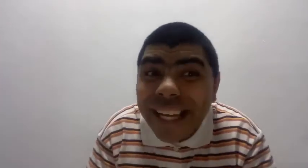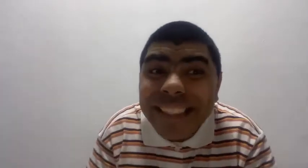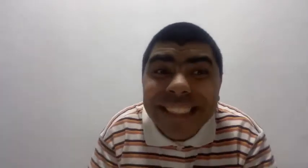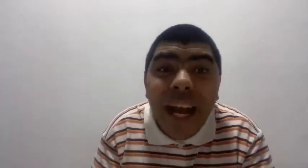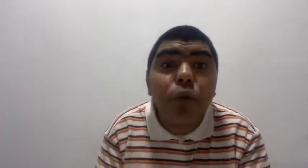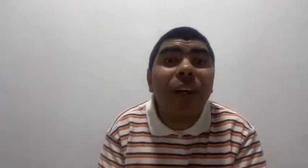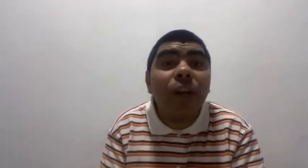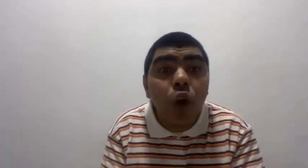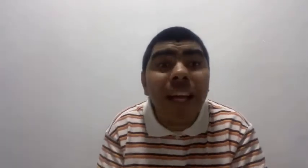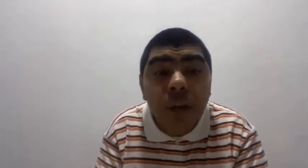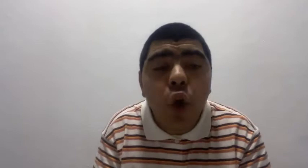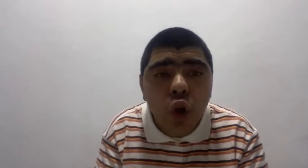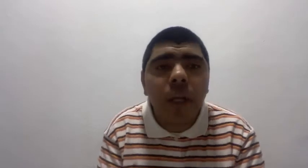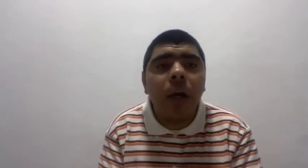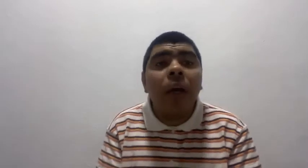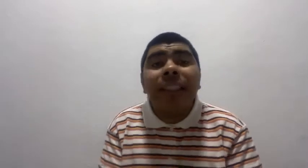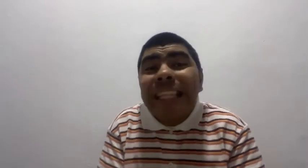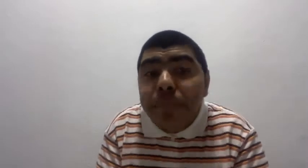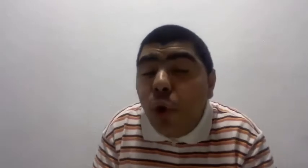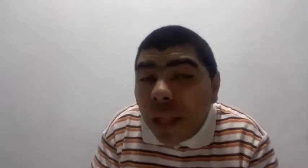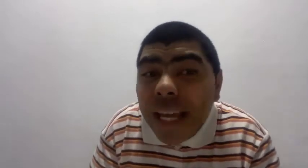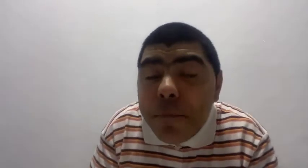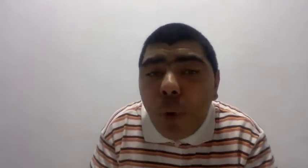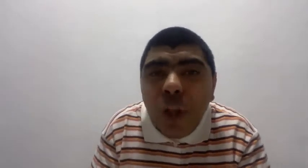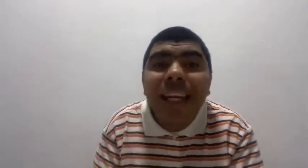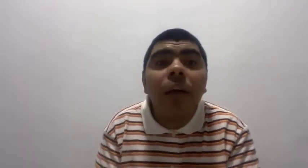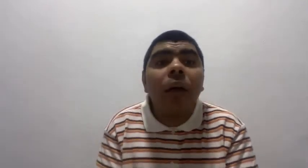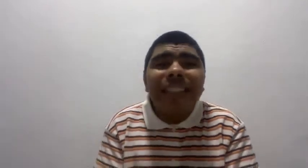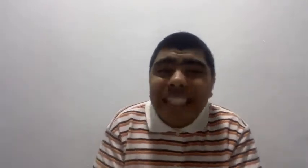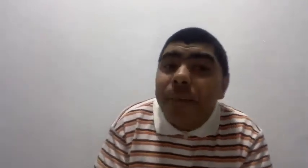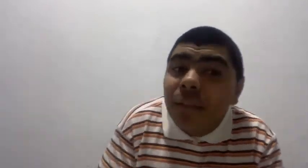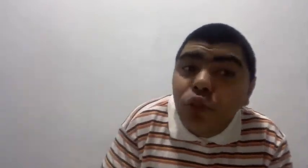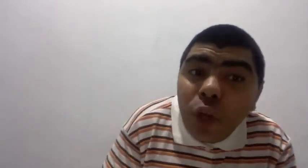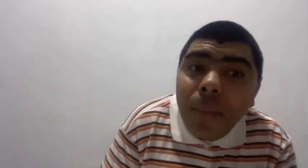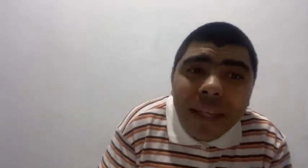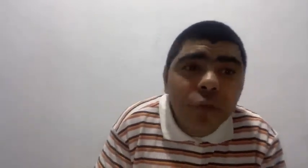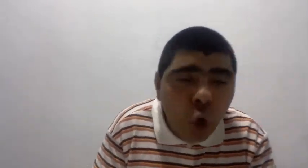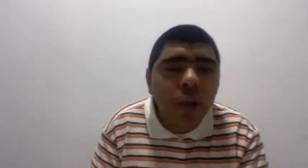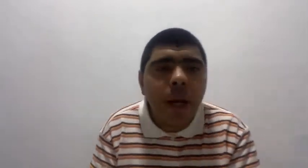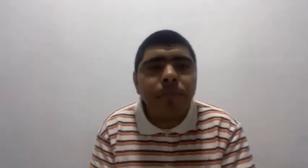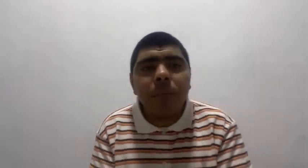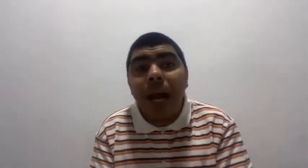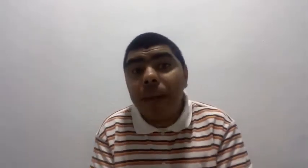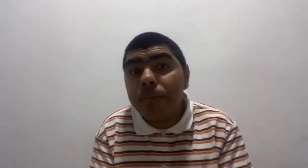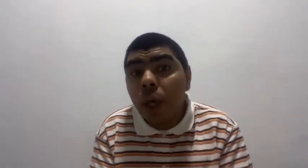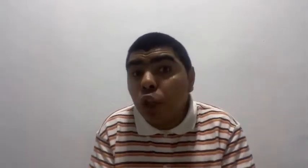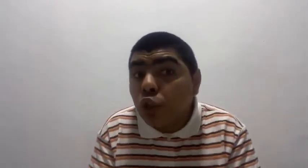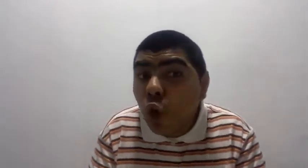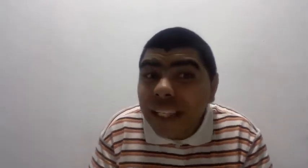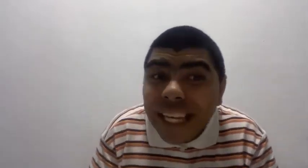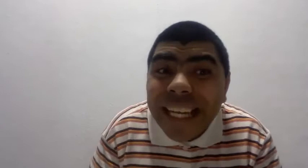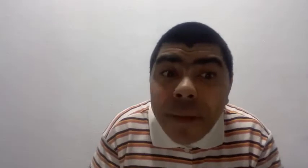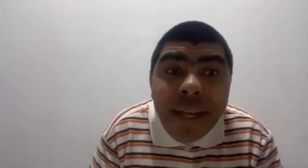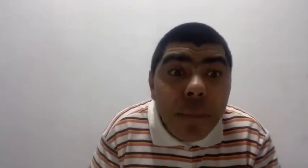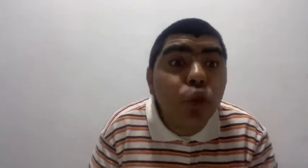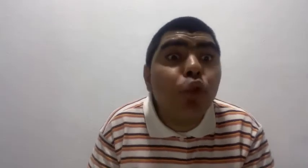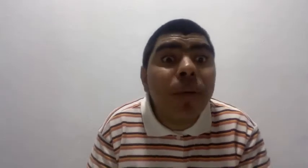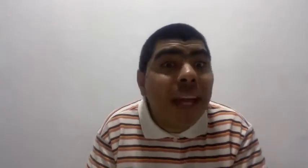que sigamos de gloria en gloria, de poder en poder, de victoria en victoria. Amén. Dios quiere que vayamos subiendo